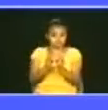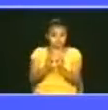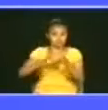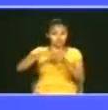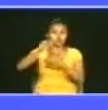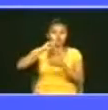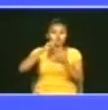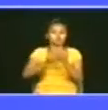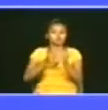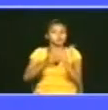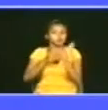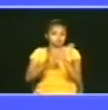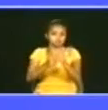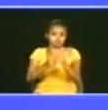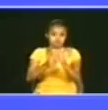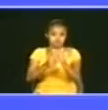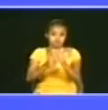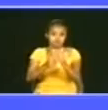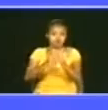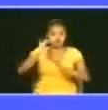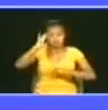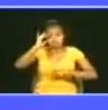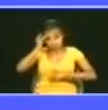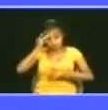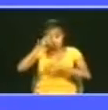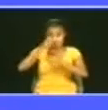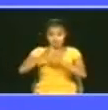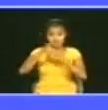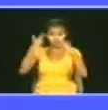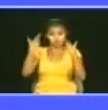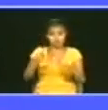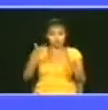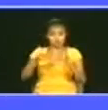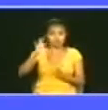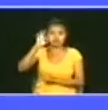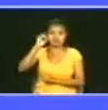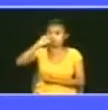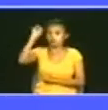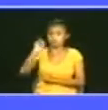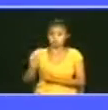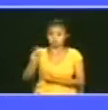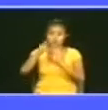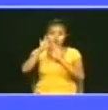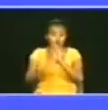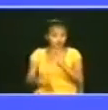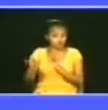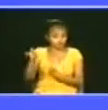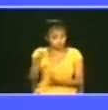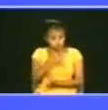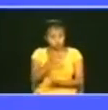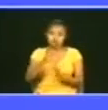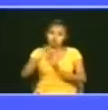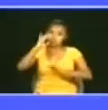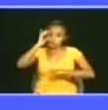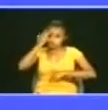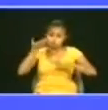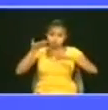መቆጣጠሪያ ጽሕፈት ቤት ያወጣው መረጃ ያመለክታል። በበሽታው የመያዝ አጋጣሚው 90% የቀነሰ